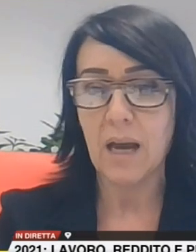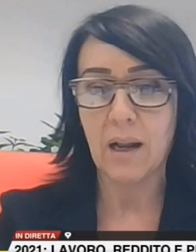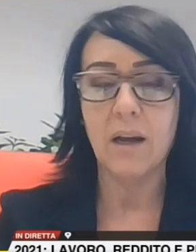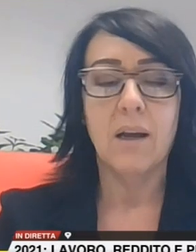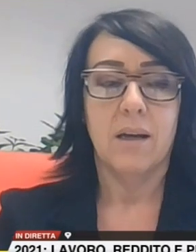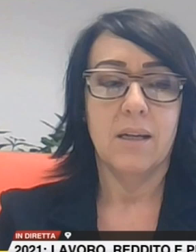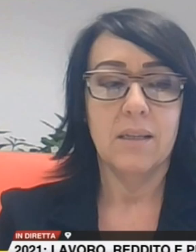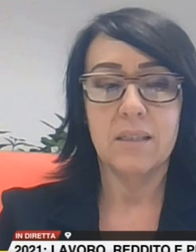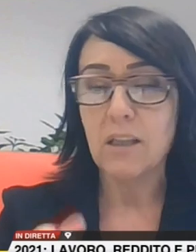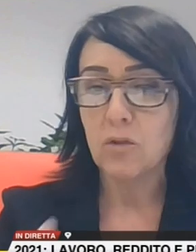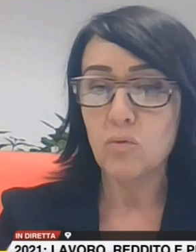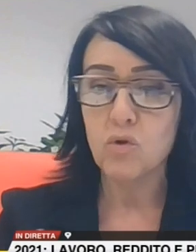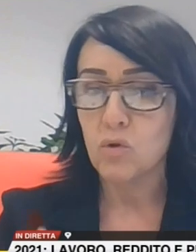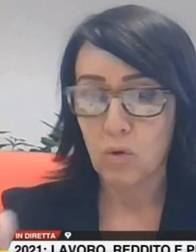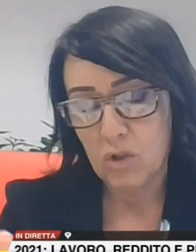anche Sara,